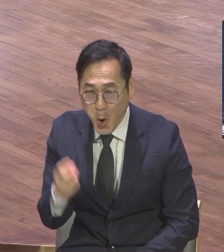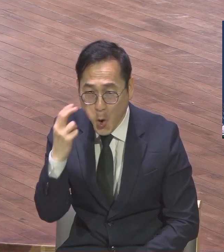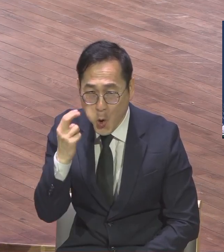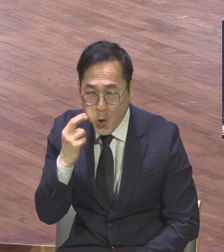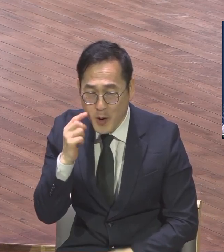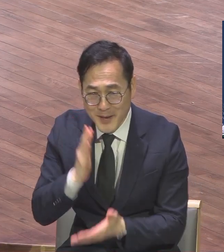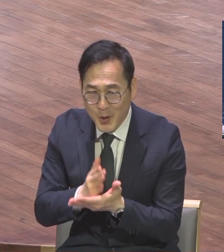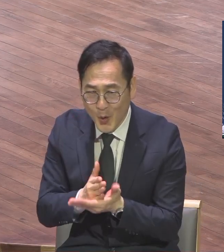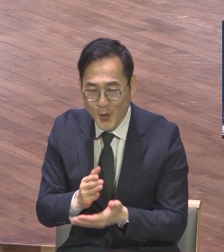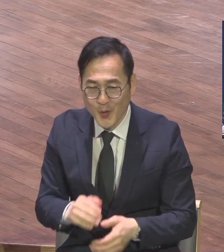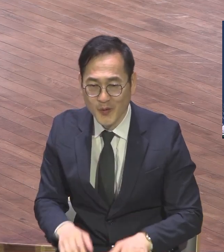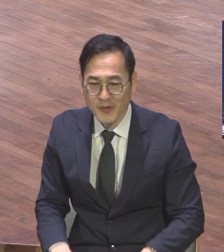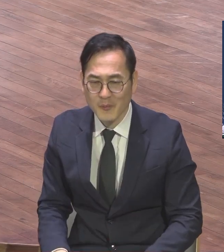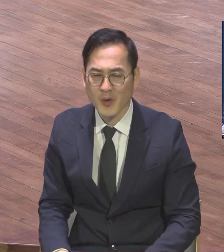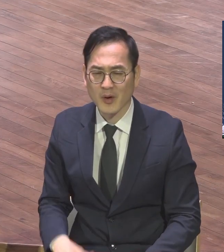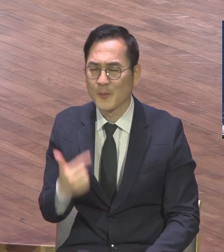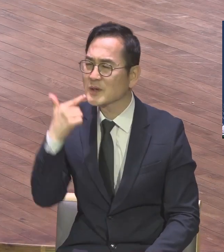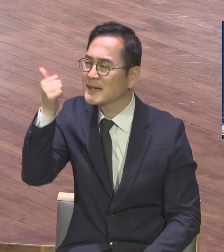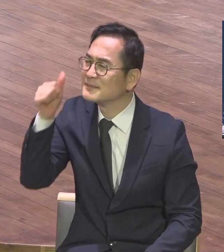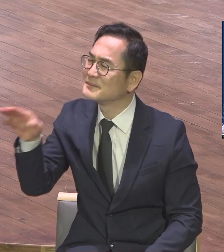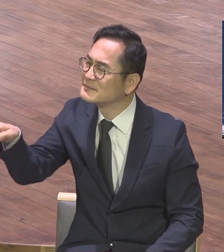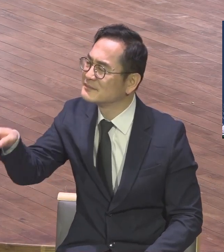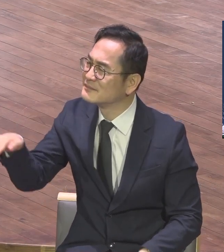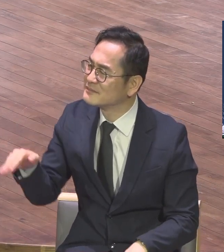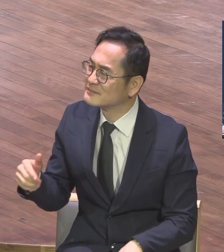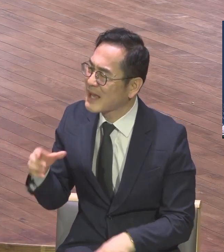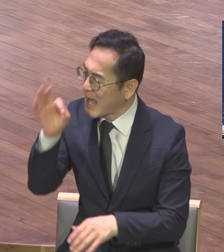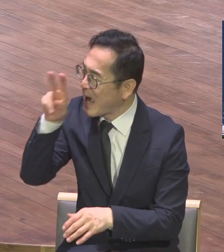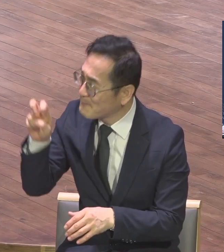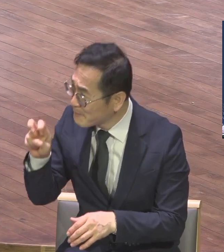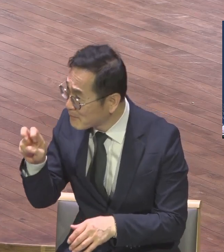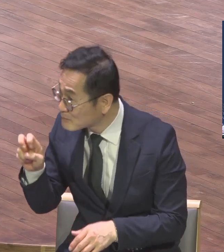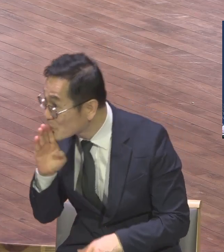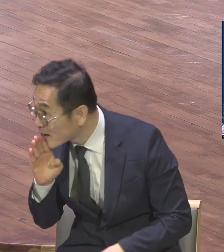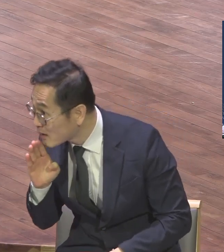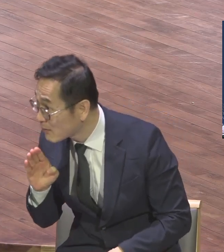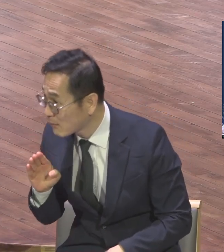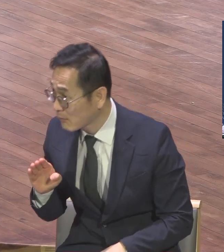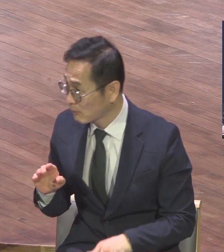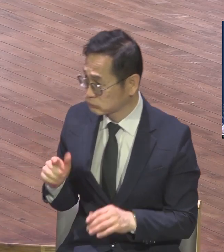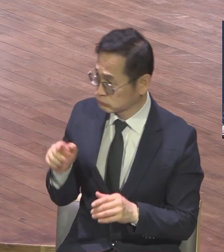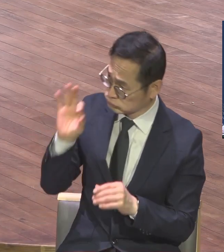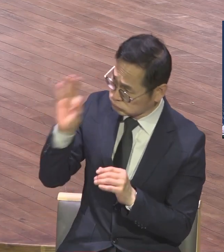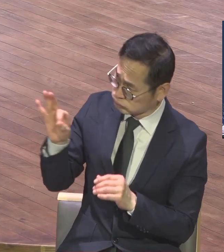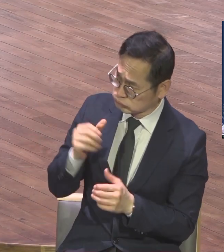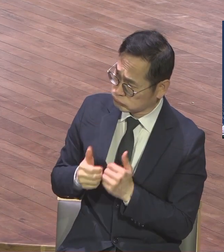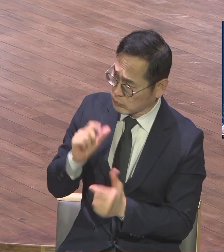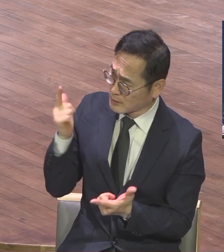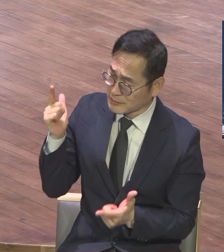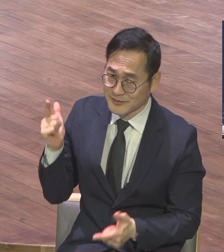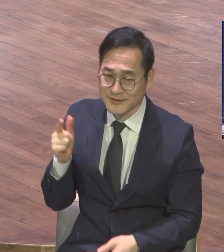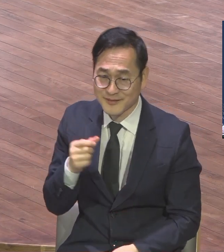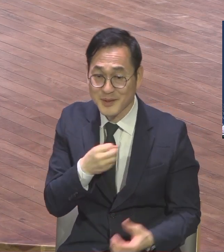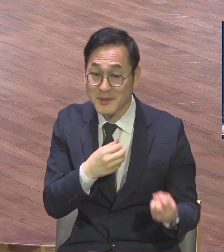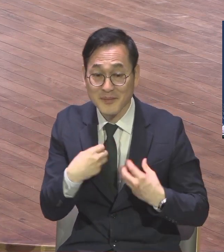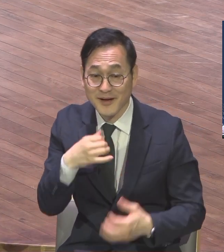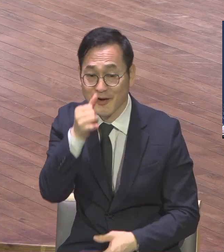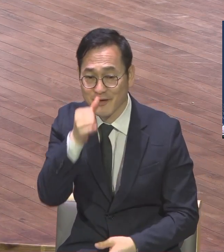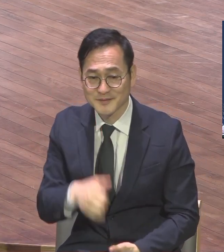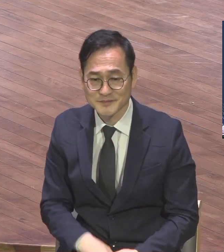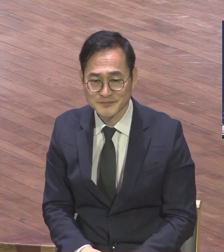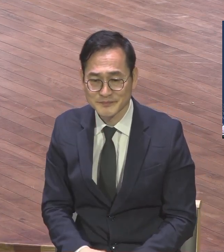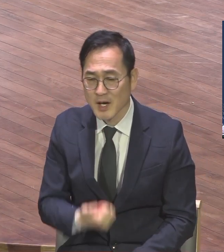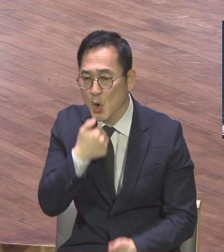근데 보면 다 그래요. 목사의 암 환자 아닌가 딱 그래요. 또 한 가지 성경은 로마서